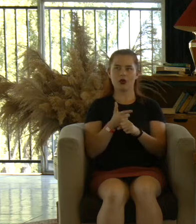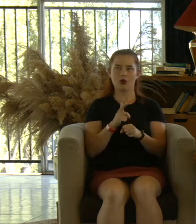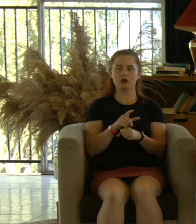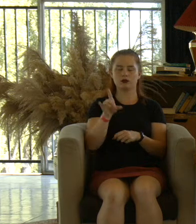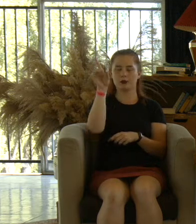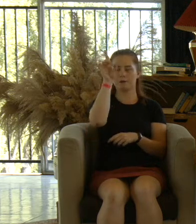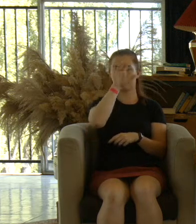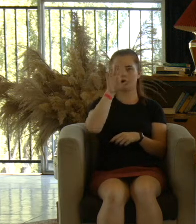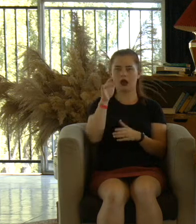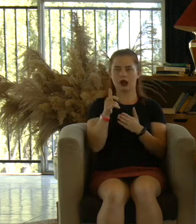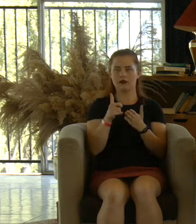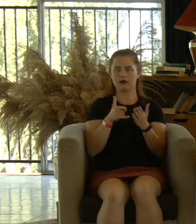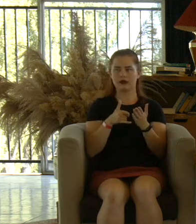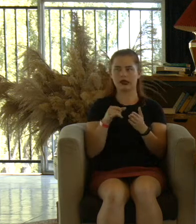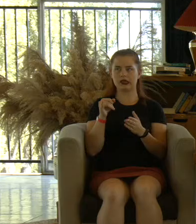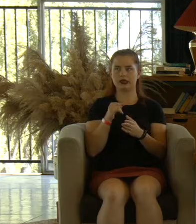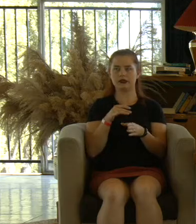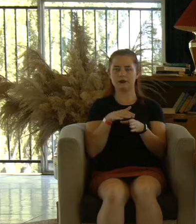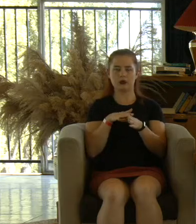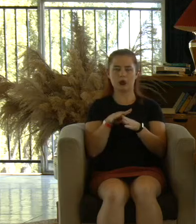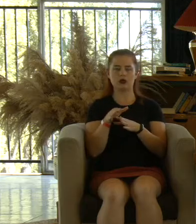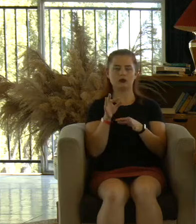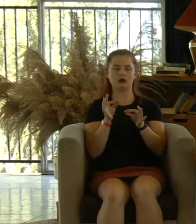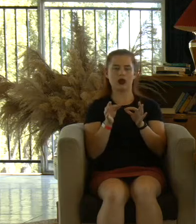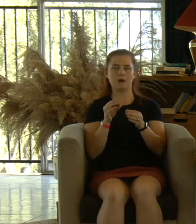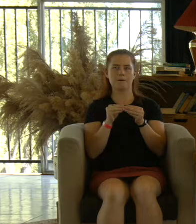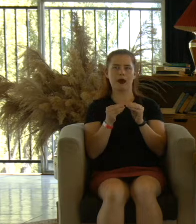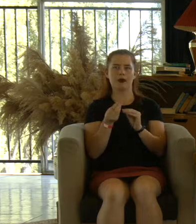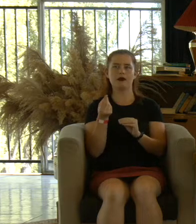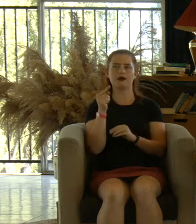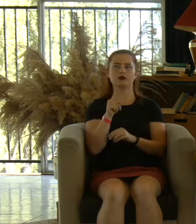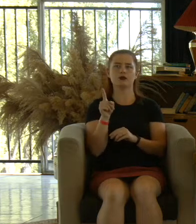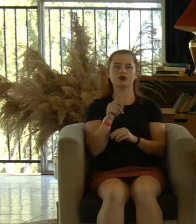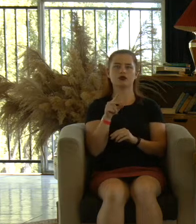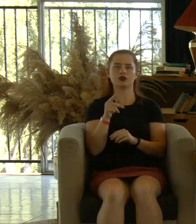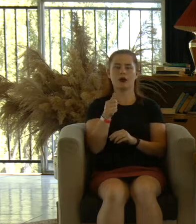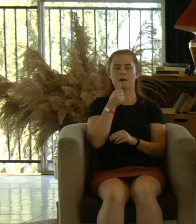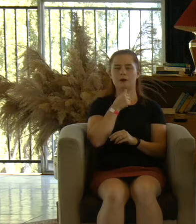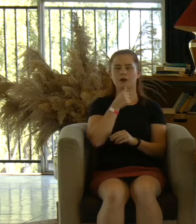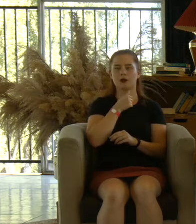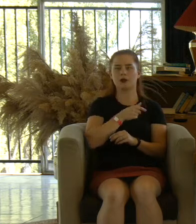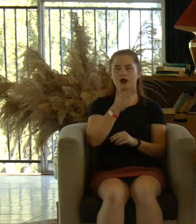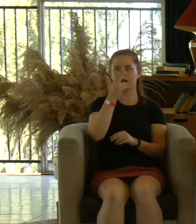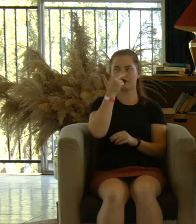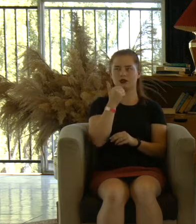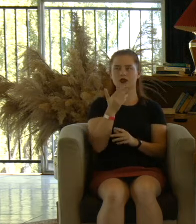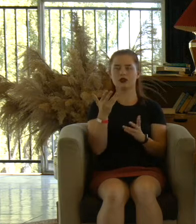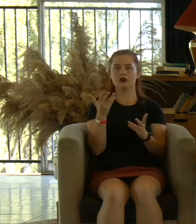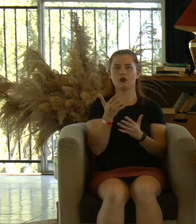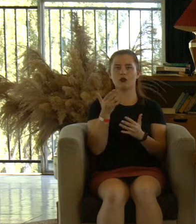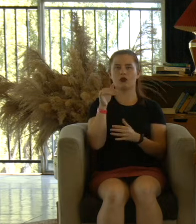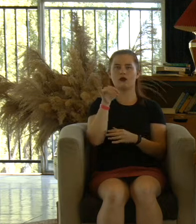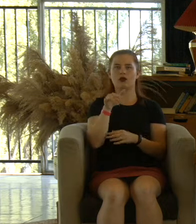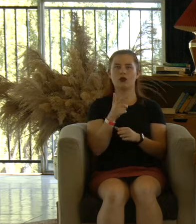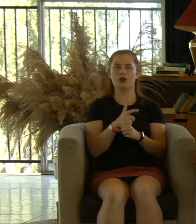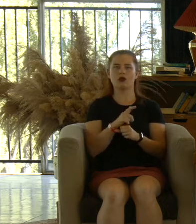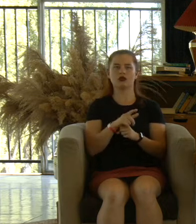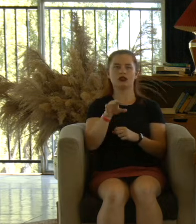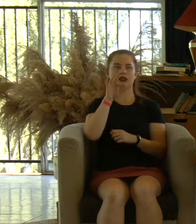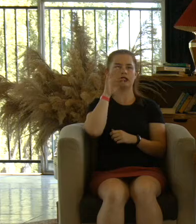вино. И оно абсолютно нормальное. Проблема в том, что вот рецепторы, которые у нас во рту, да, это очень подлые такие